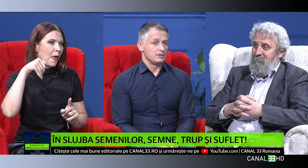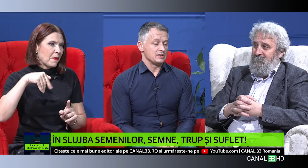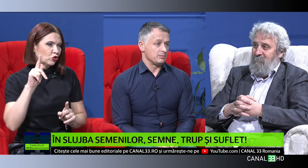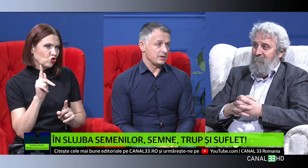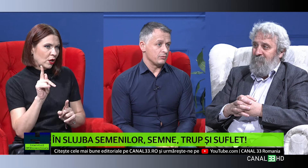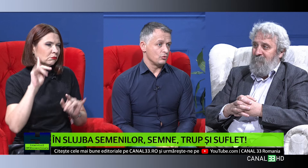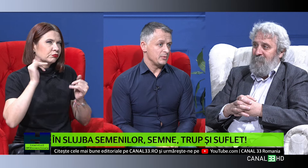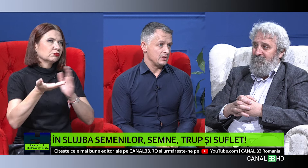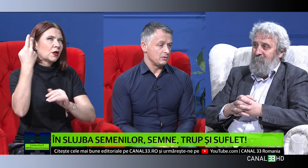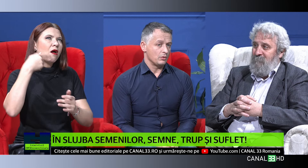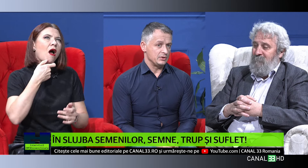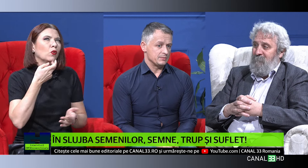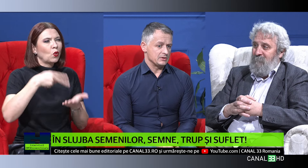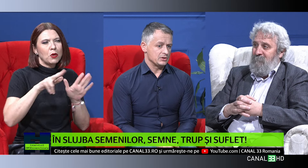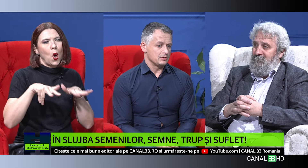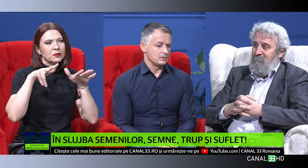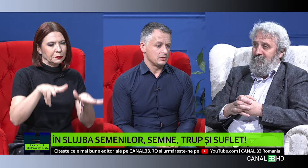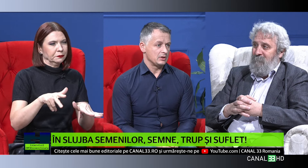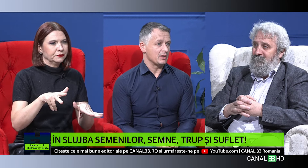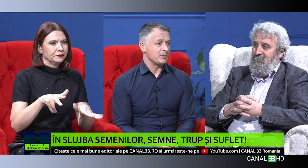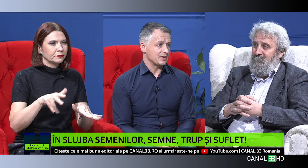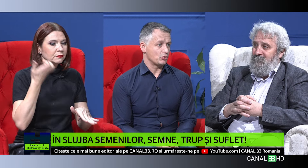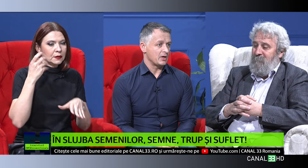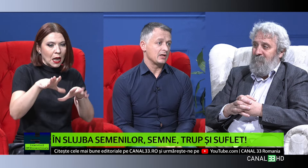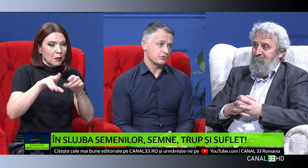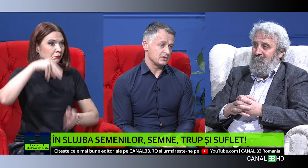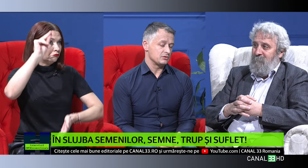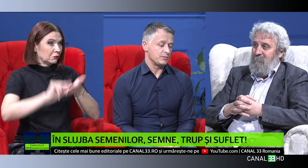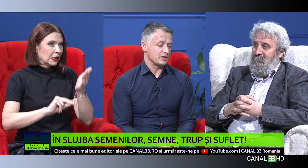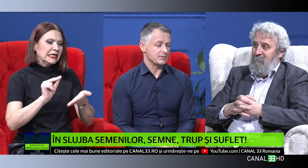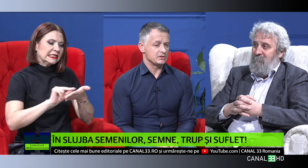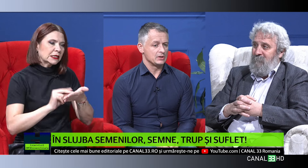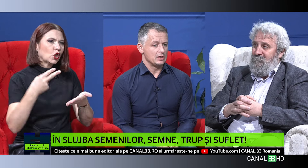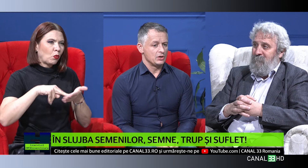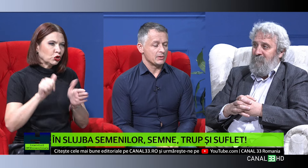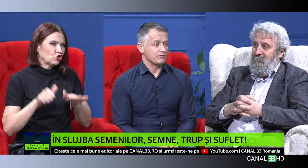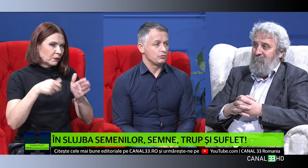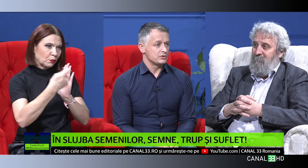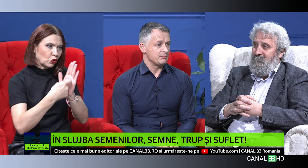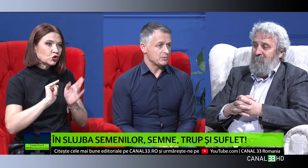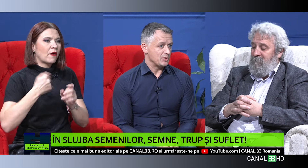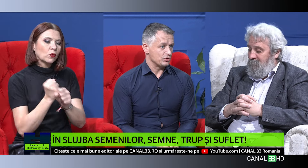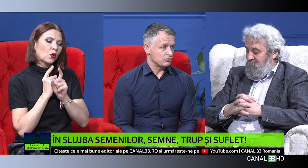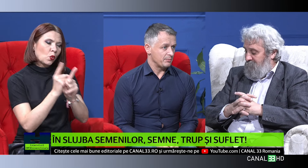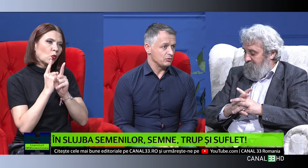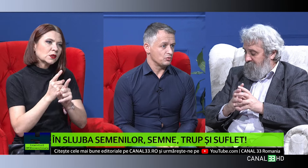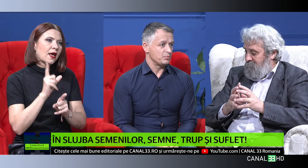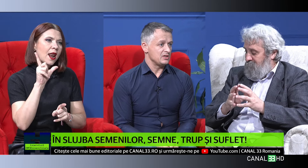Se întâmpla în anul 2018, când am primit aprobarea, el a fost scris în 2016, și am avut curs de limbaj mimico-gestual pentru